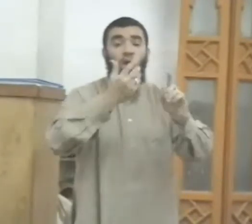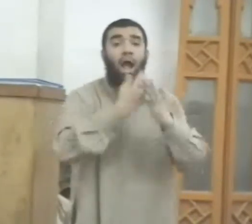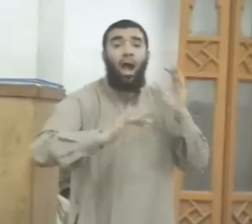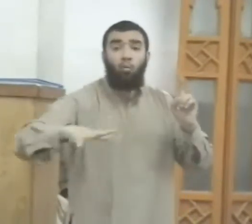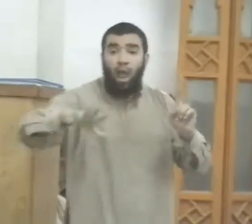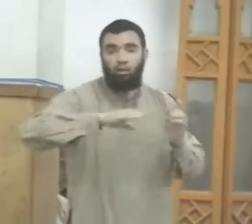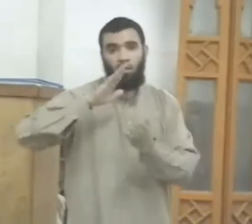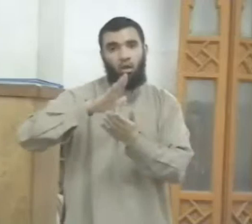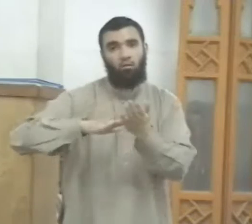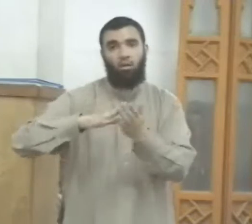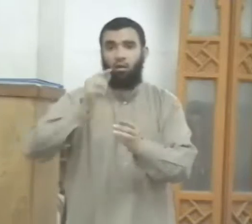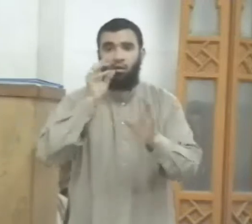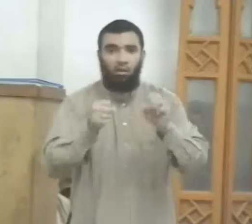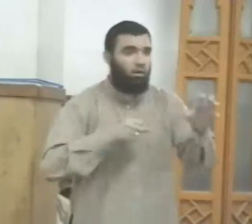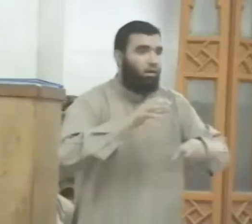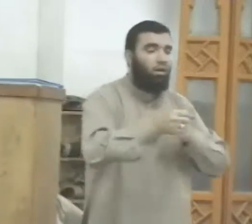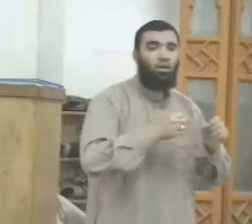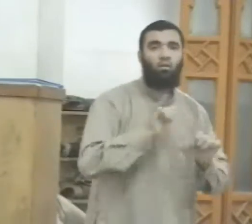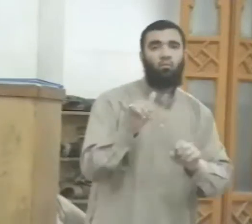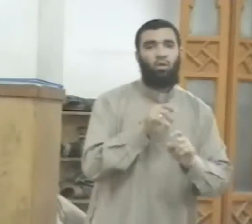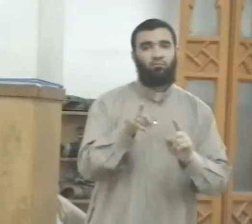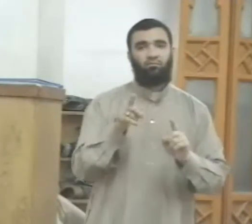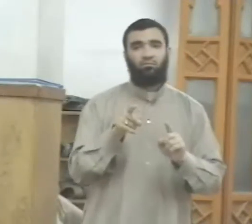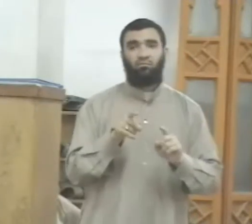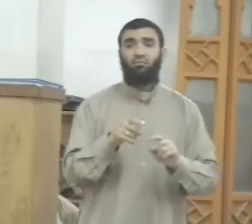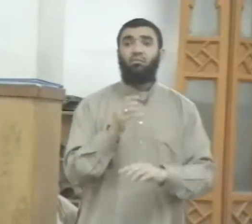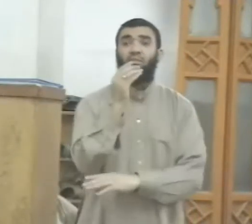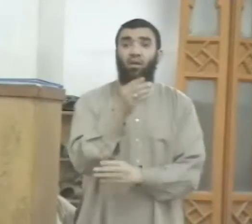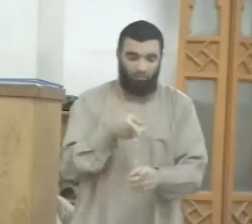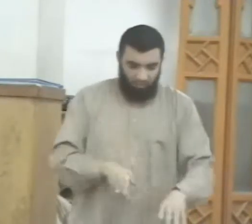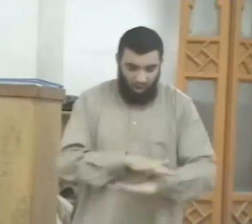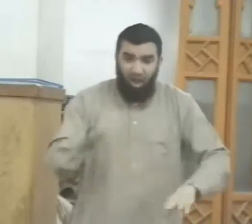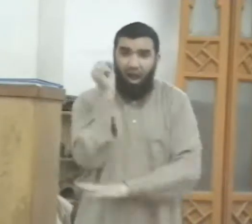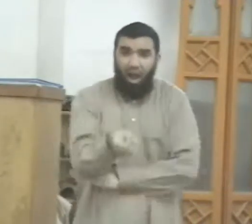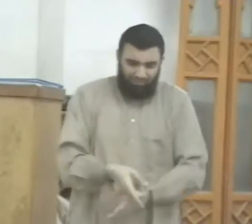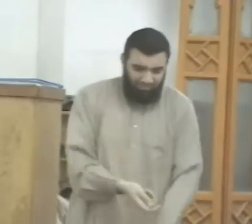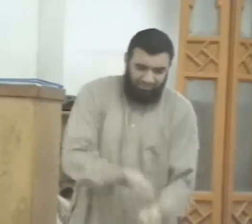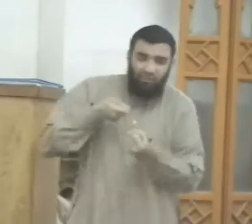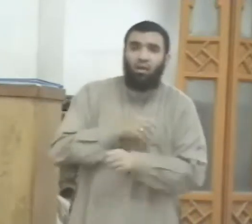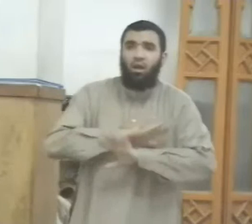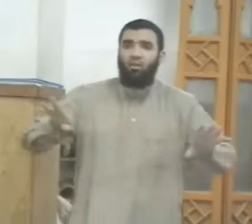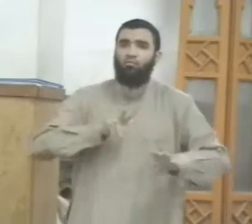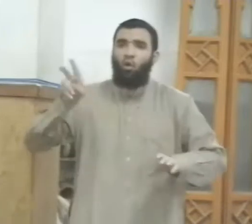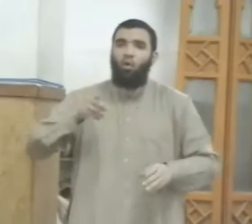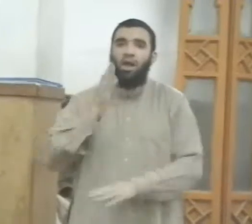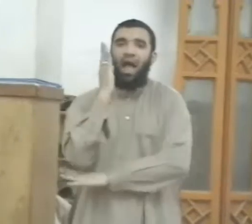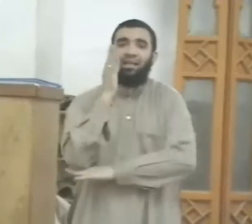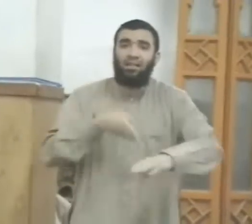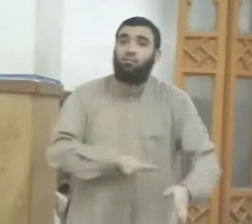خطر، أولادكم اجتثوا من جذورهم، لا يعرف الولد أحدا من أهله،